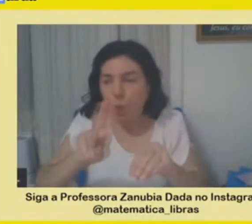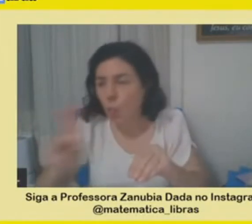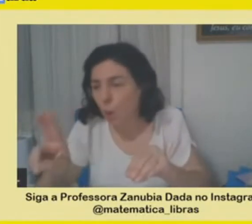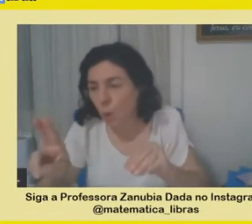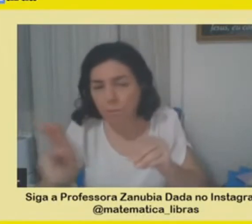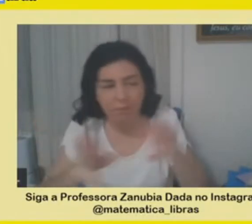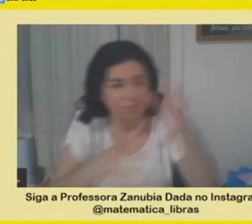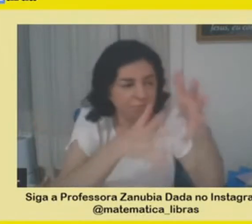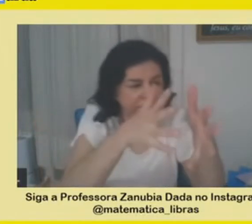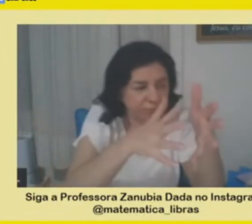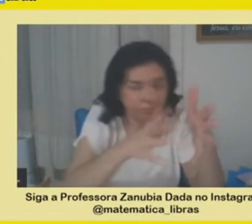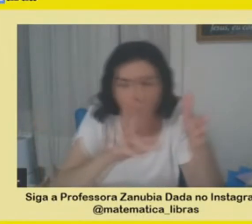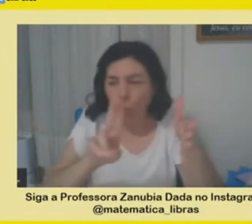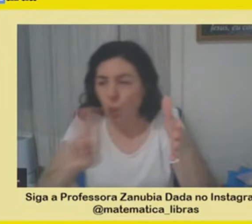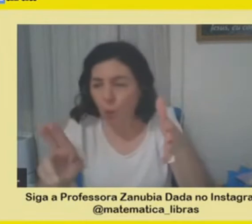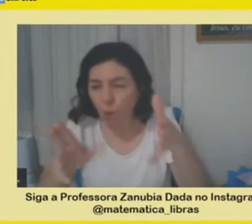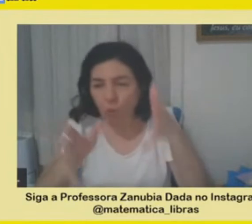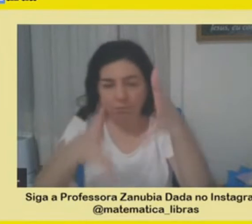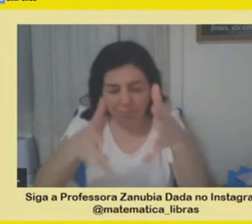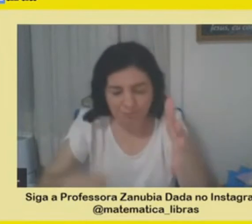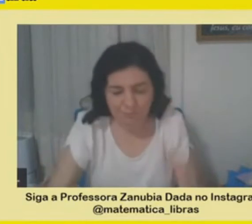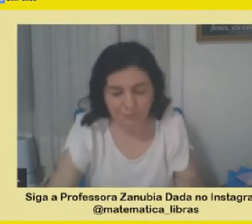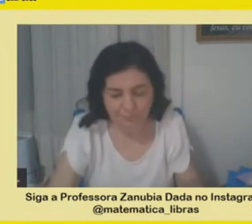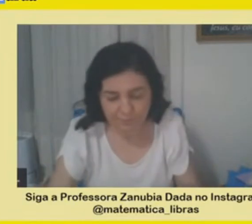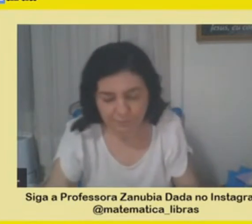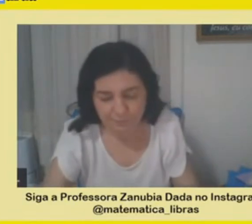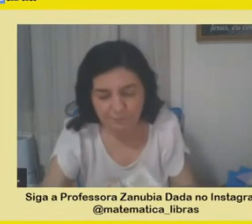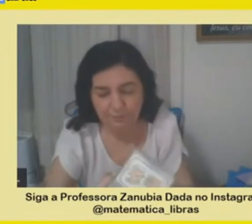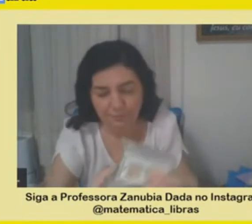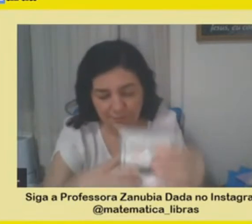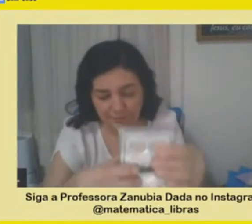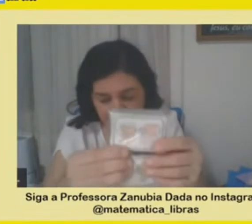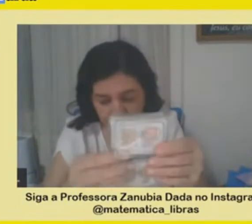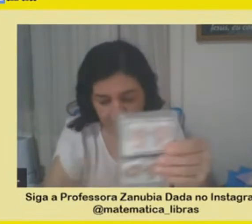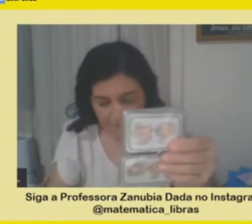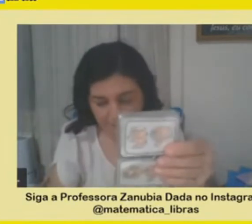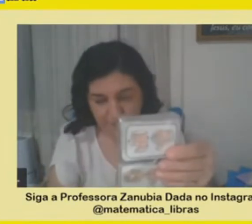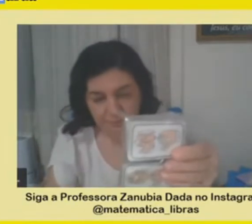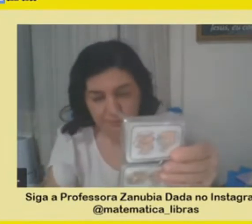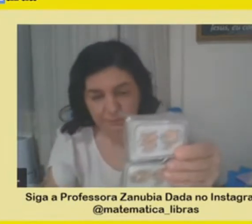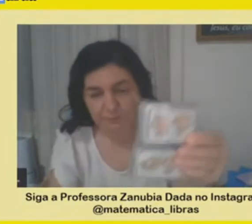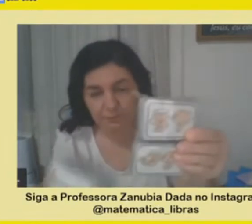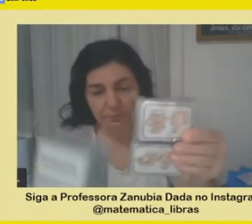Ele é bom porque tem que procurar o sinal e a palavra.